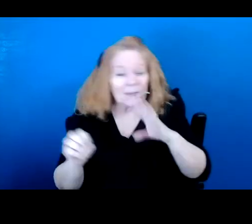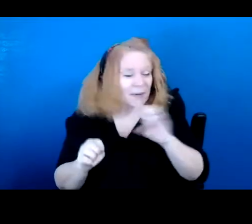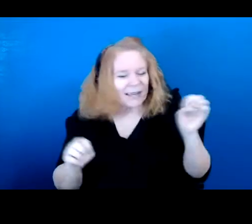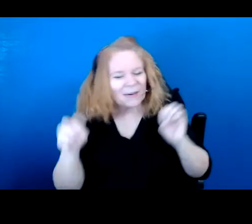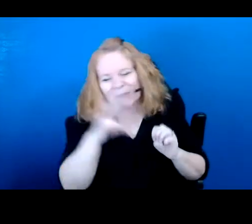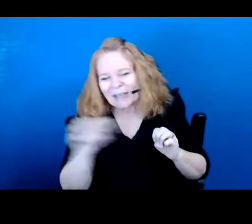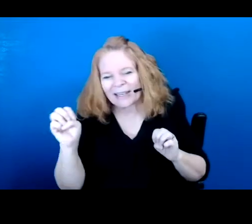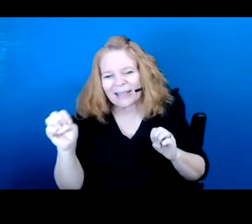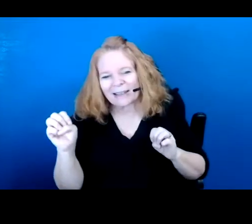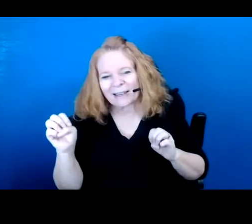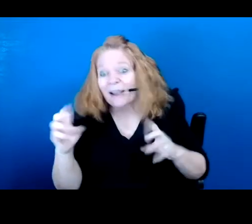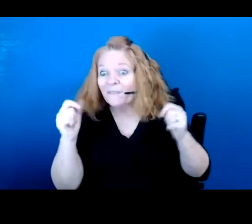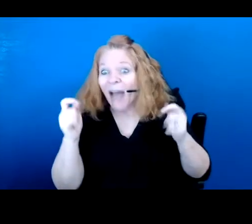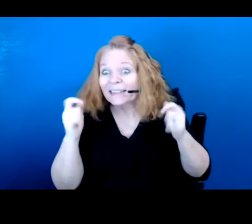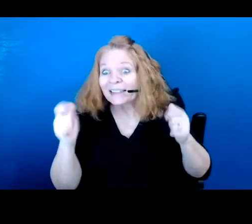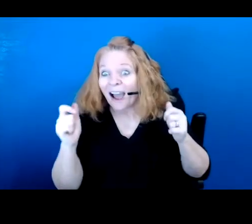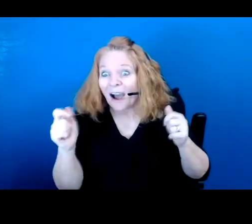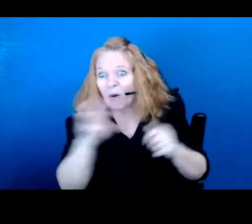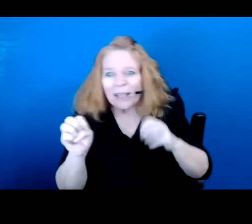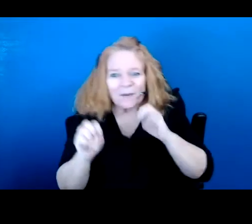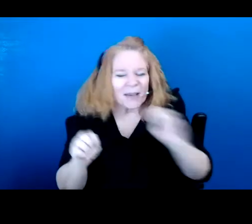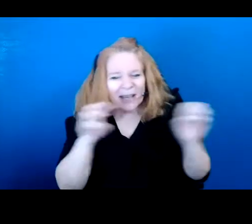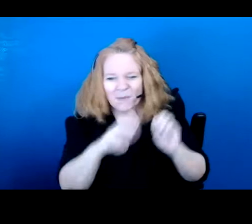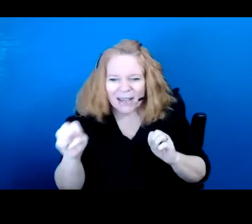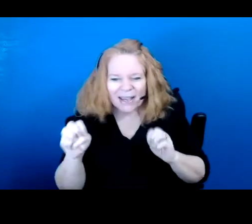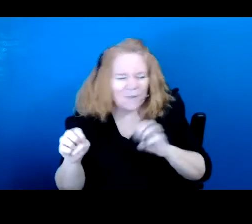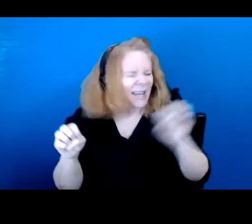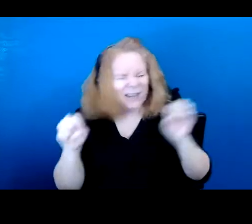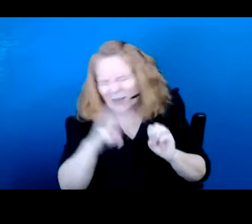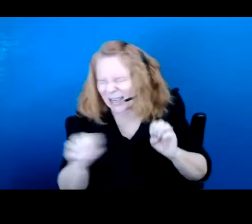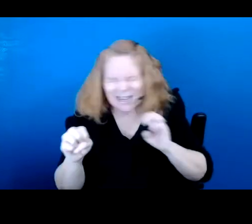uy uy más rápido más rápido